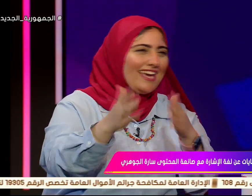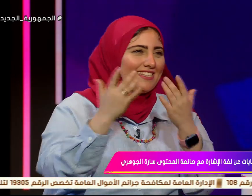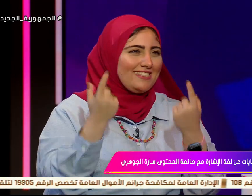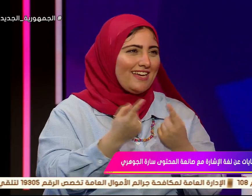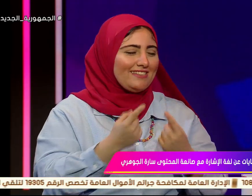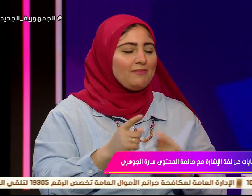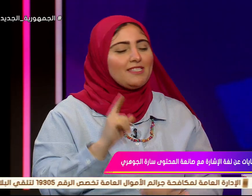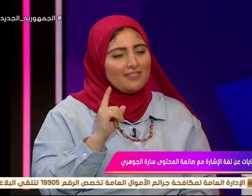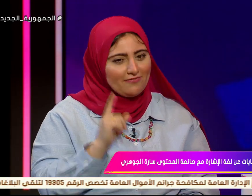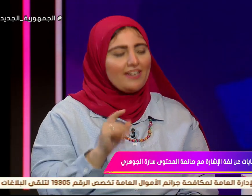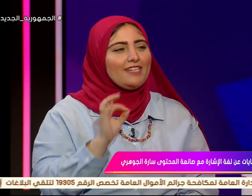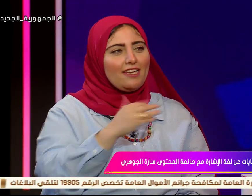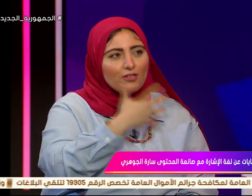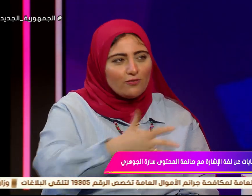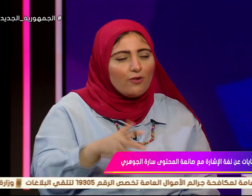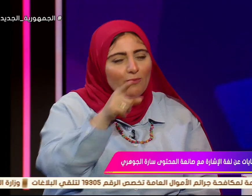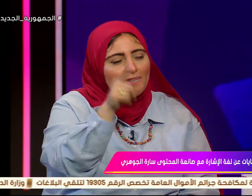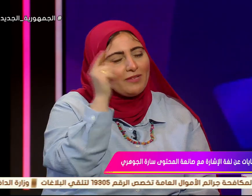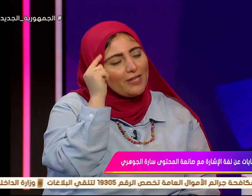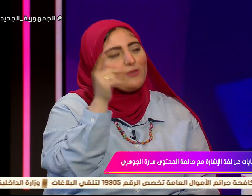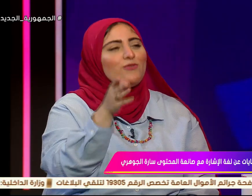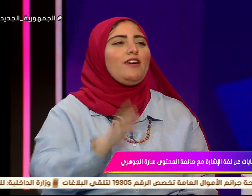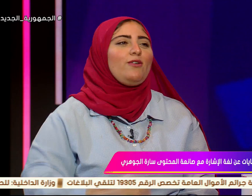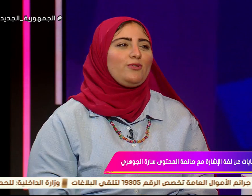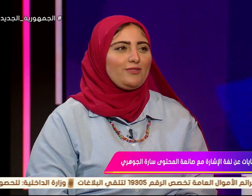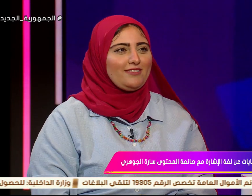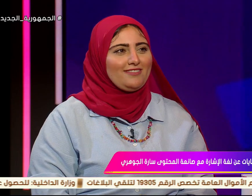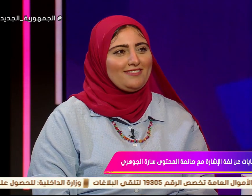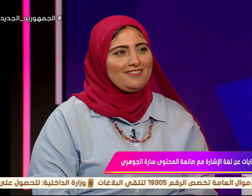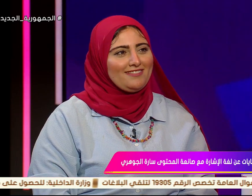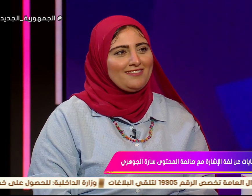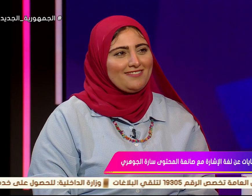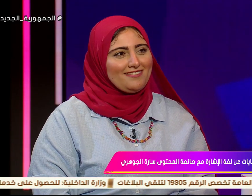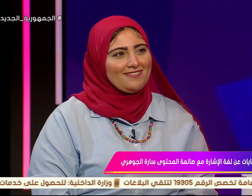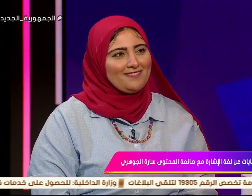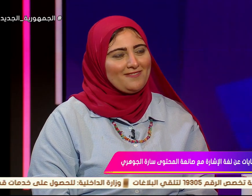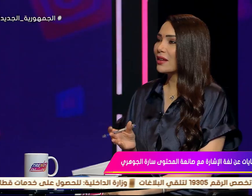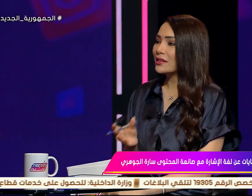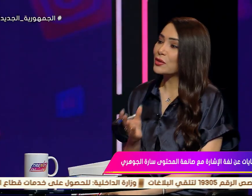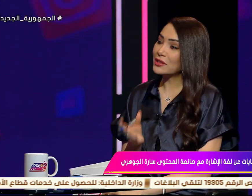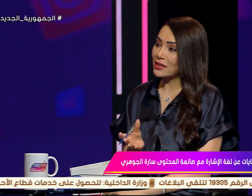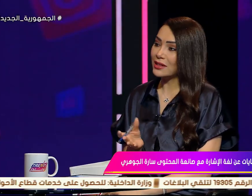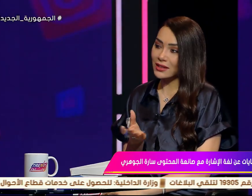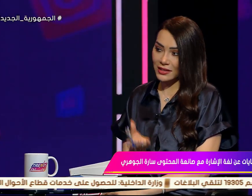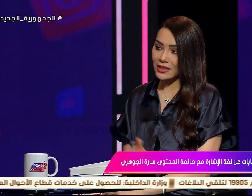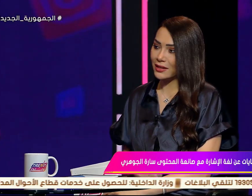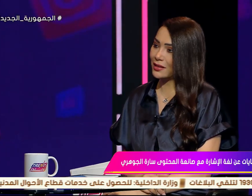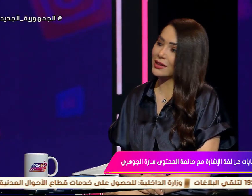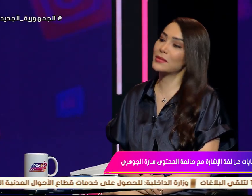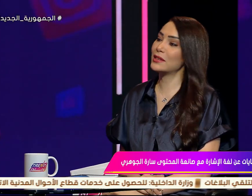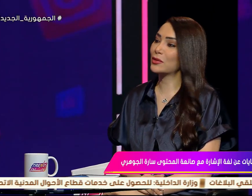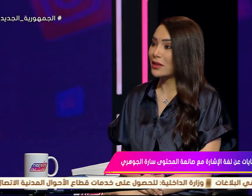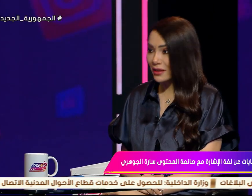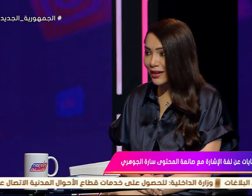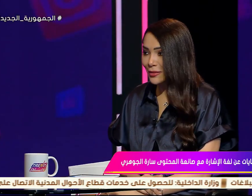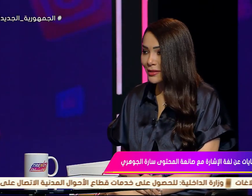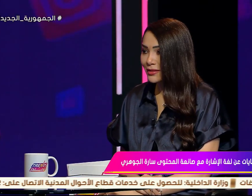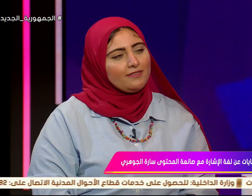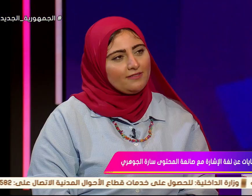عادي يعني بس فعلا هي الاطفال هم اللي بيركزوا فيها اكتر صح طيب انت قلتي لي ان انت ترجمتي اغنيه تحيا مصر